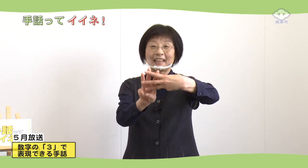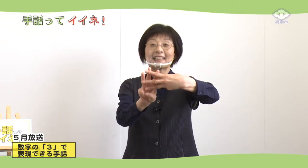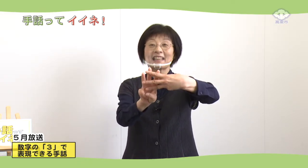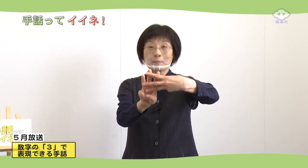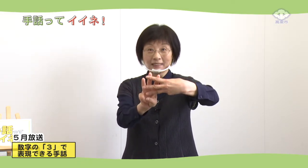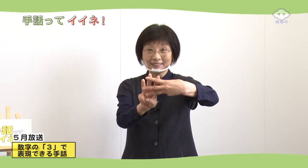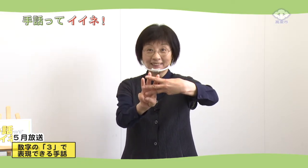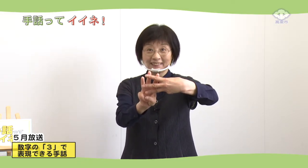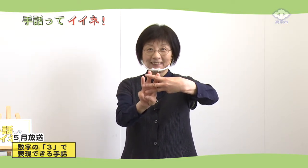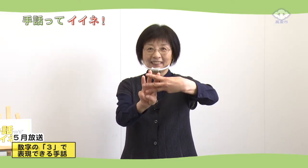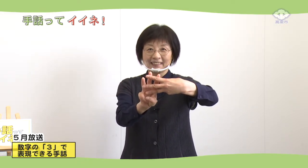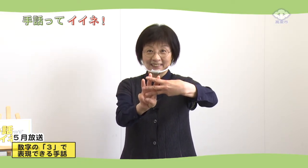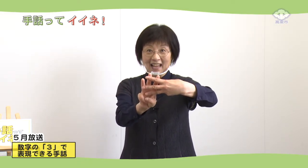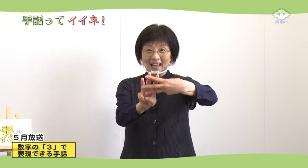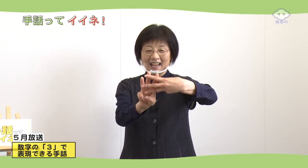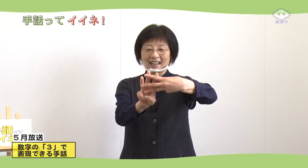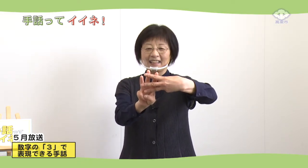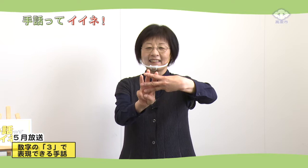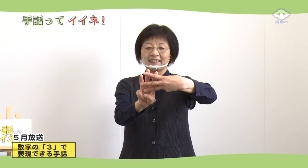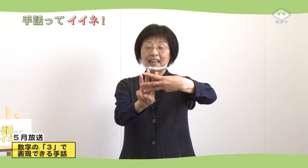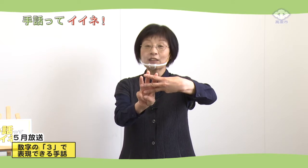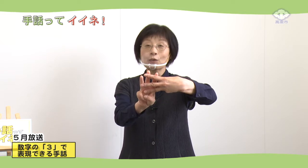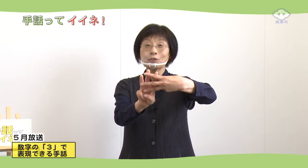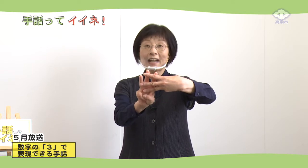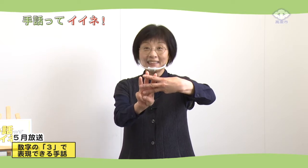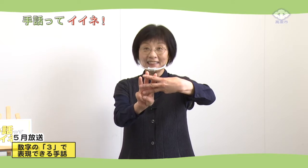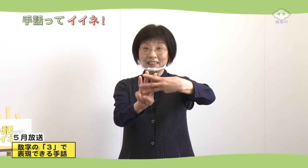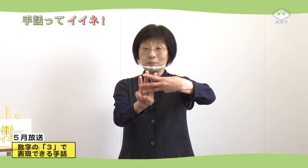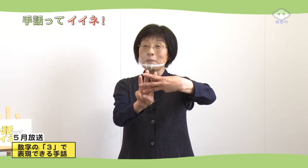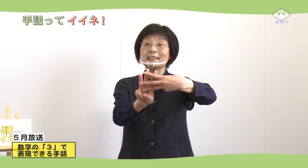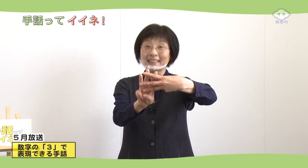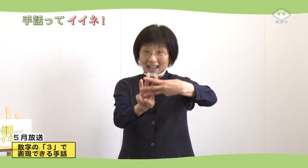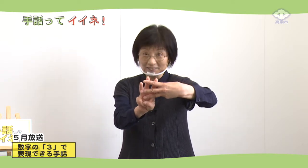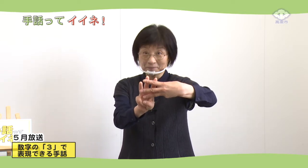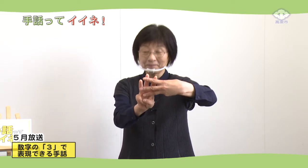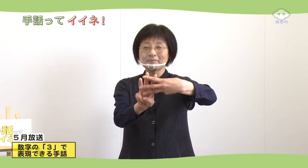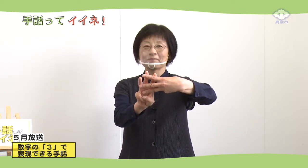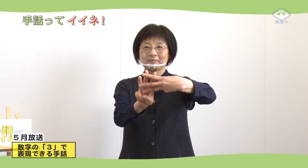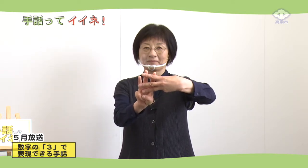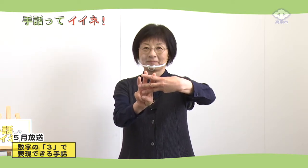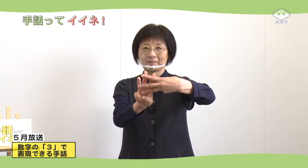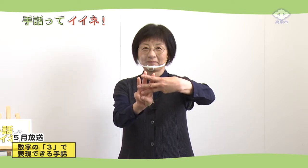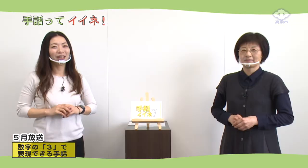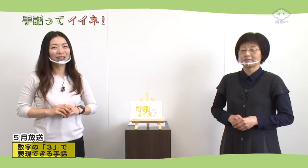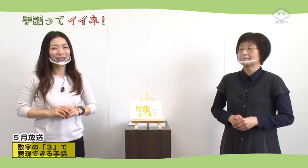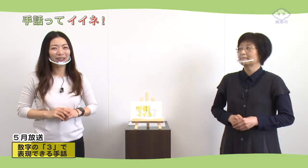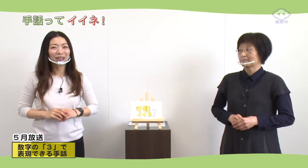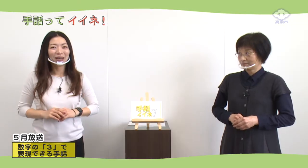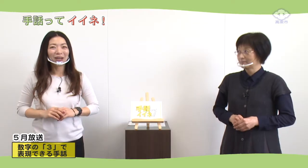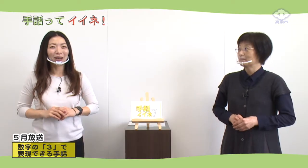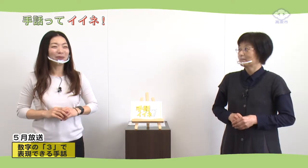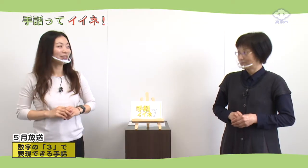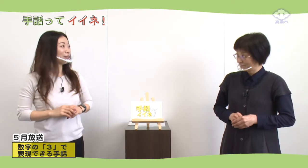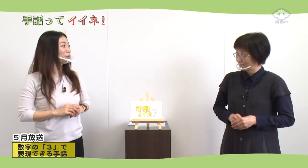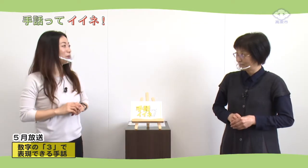重ねます。さあ、何という漢字に見えますか。 はい、幅さん、これ